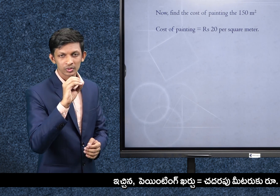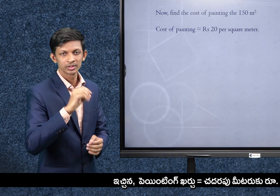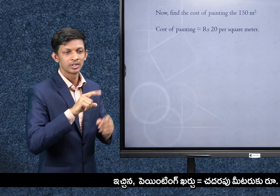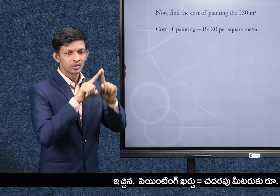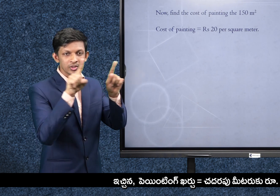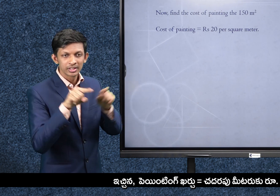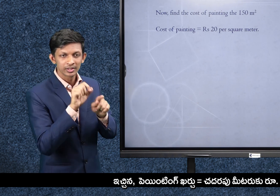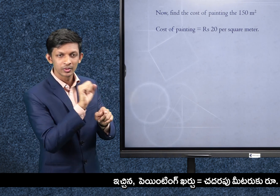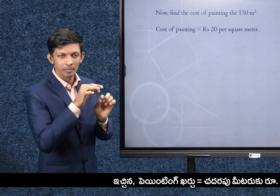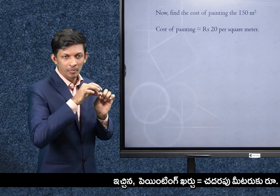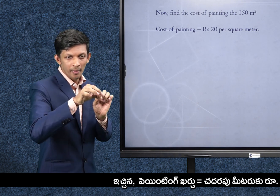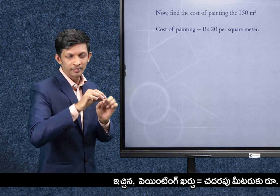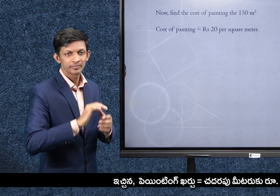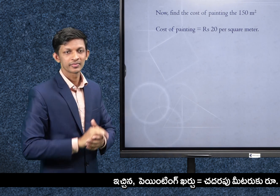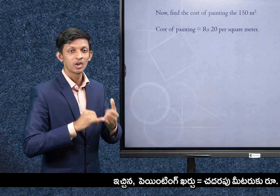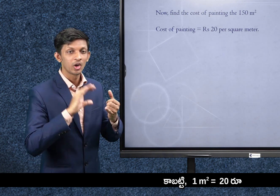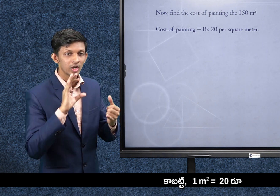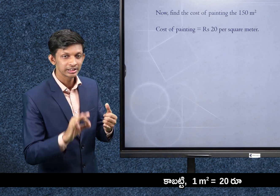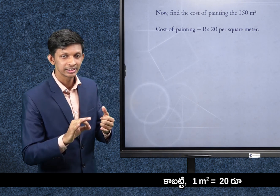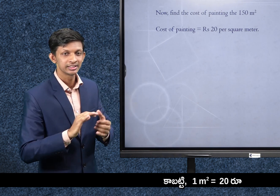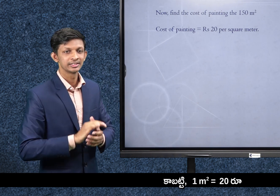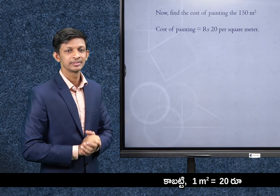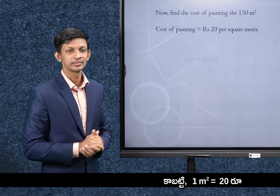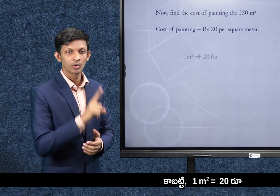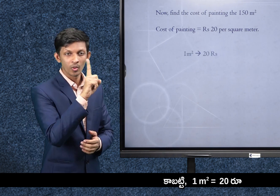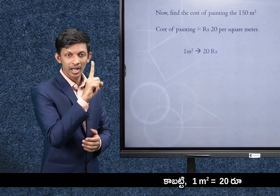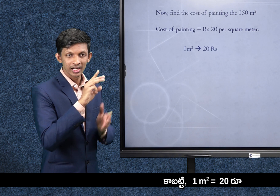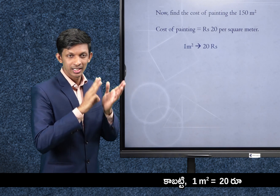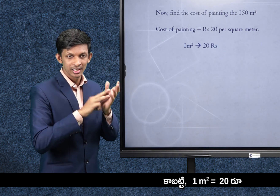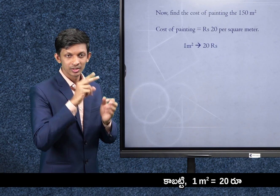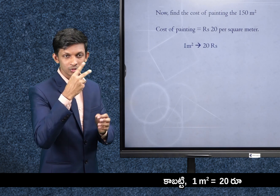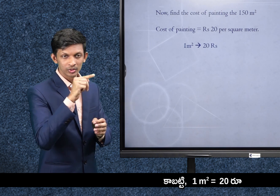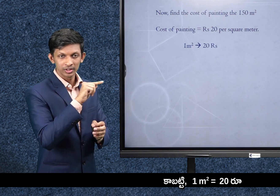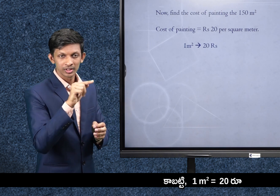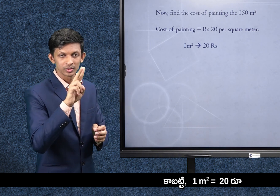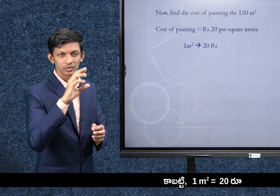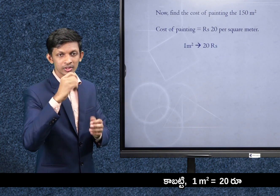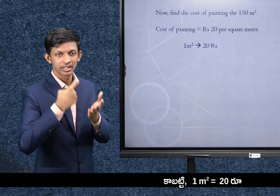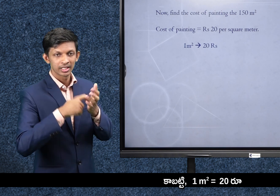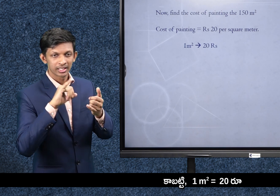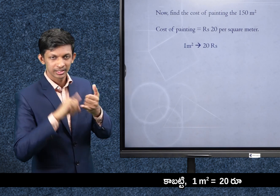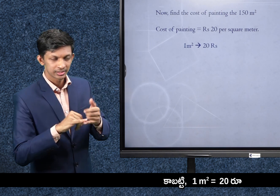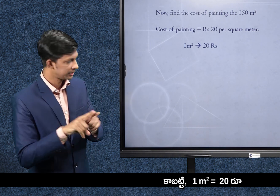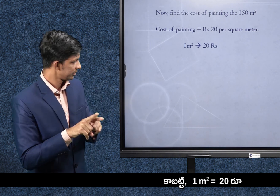మీటర్కి 20 రూపాయలు. కాబట్టి 1 మీటర్ స్క్వేర్ = 20 రూపీస్.